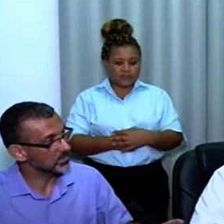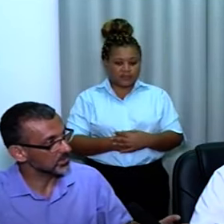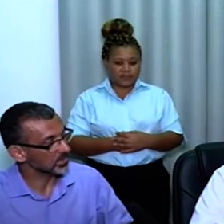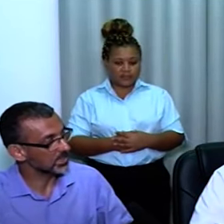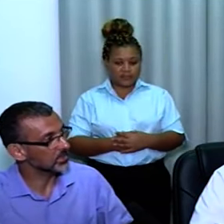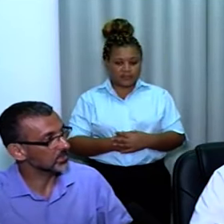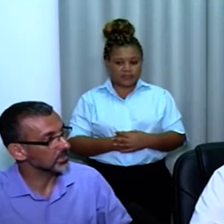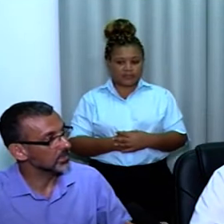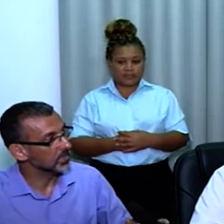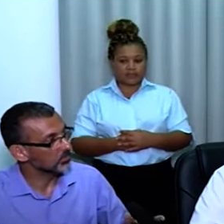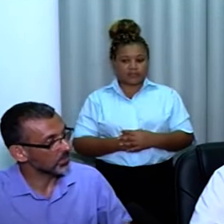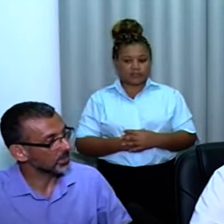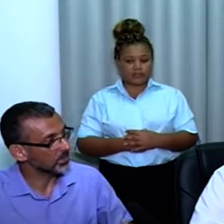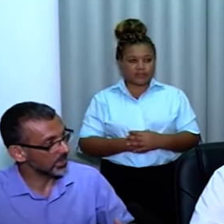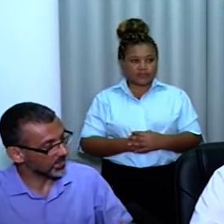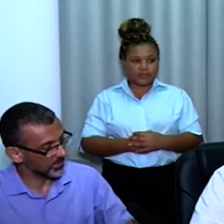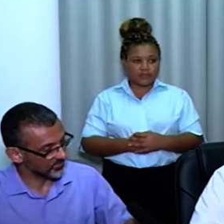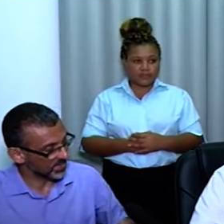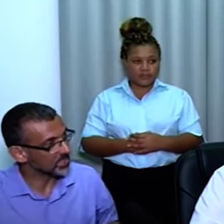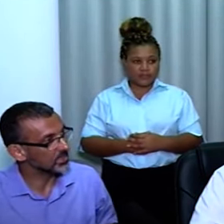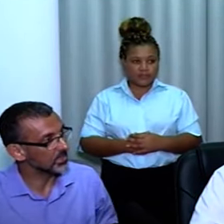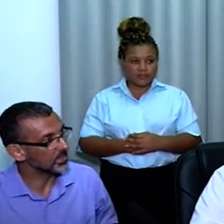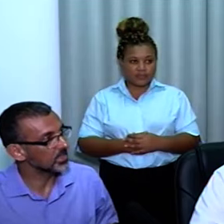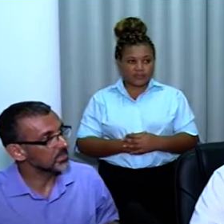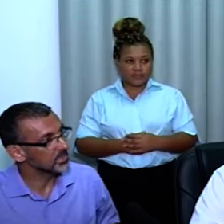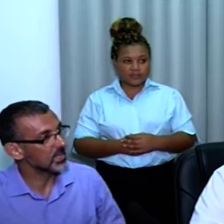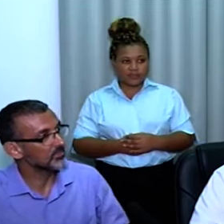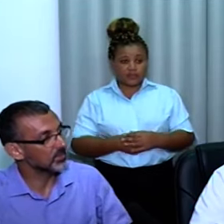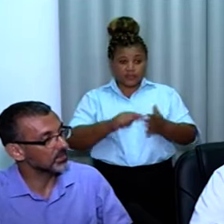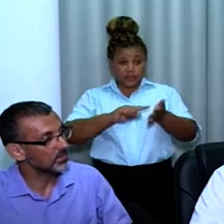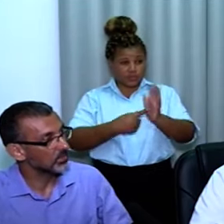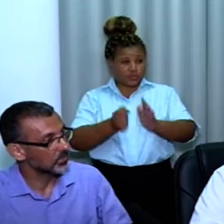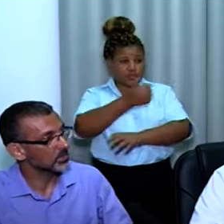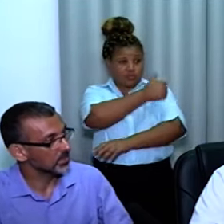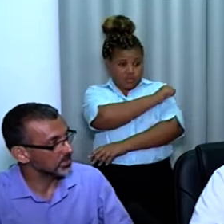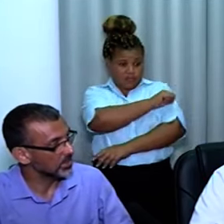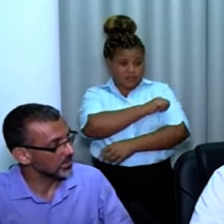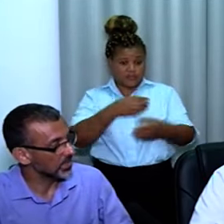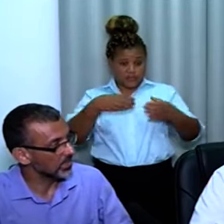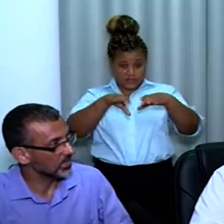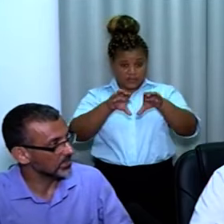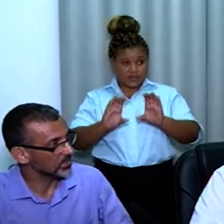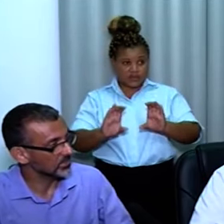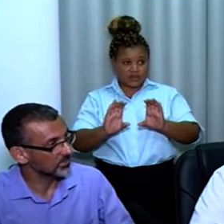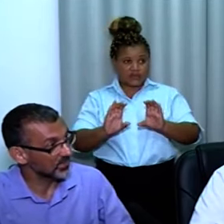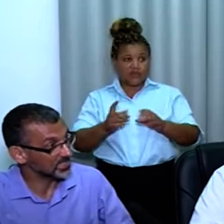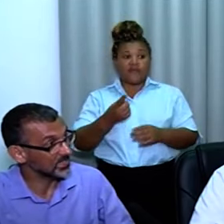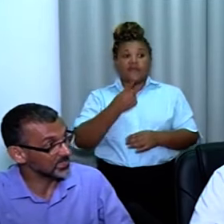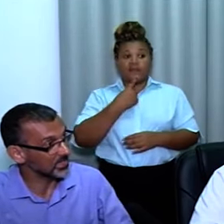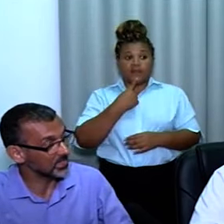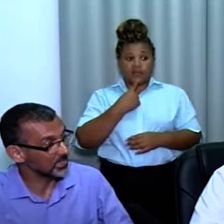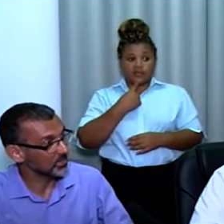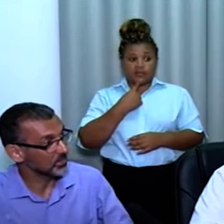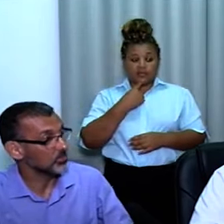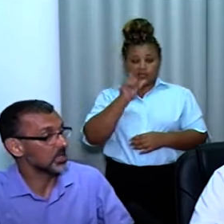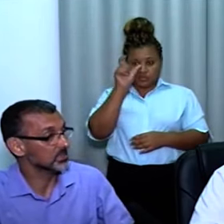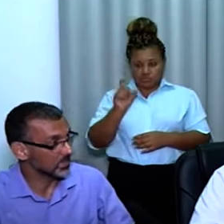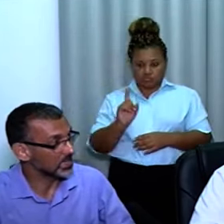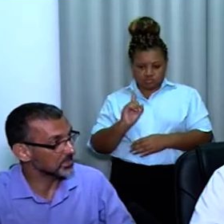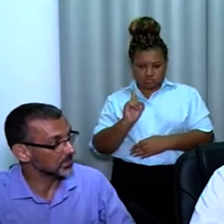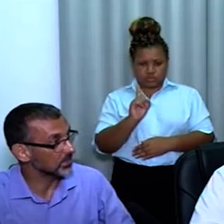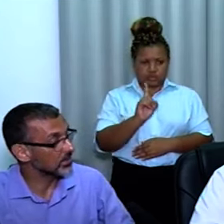ce bon centre de la santé, il prenant une facilité, juste avant d'entrer dans la facilité ou